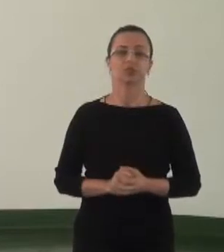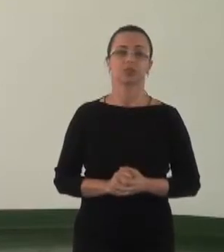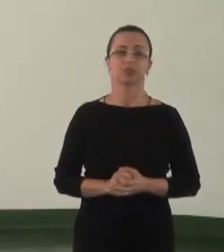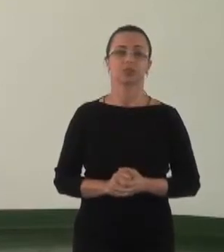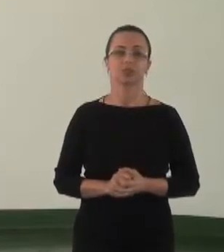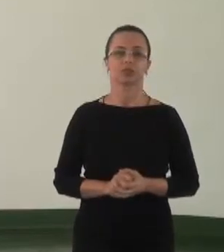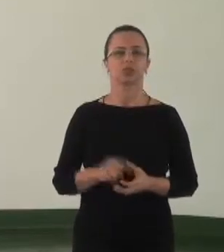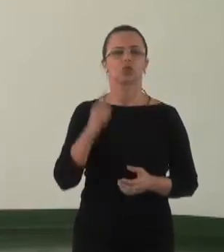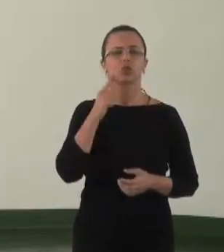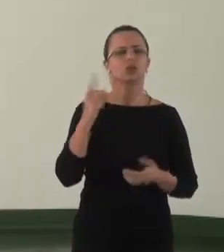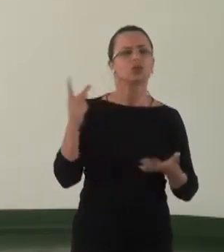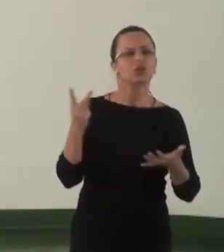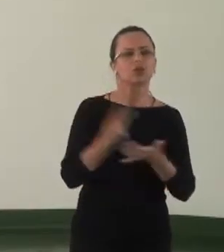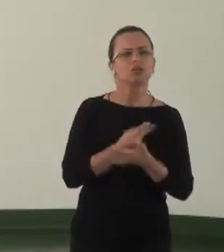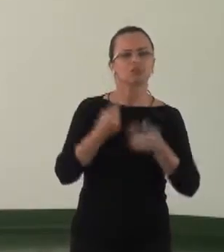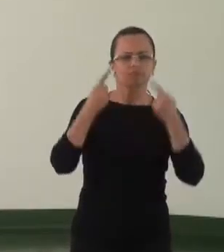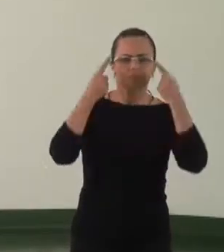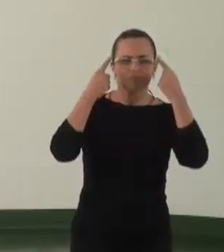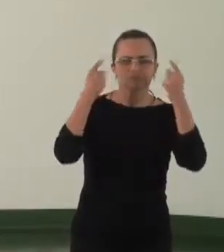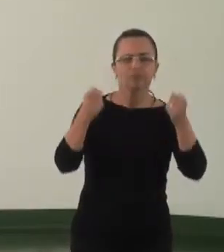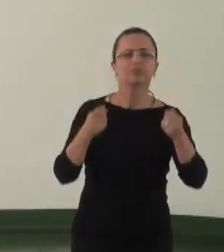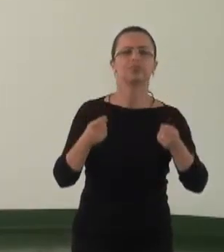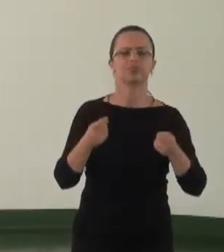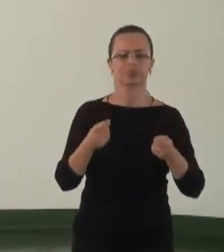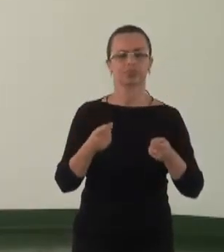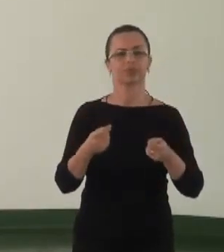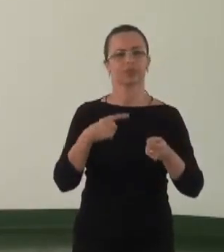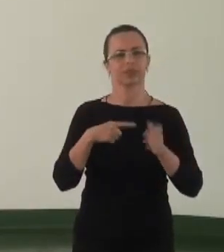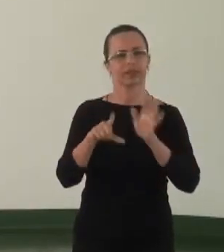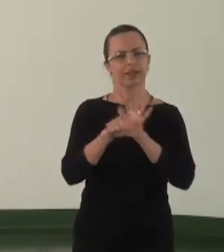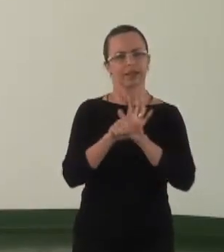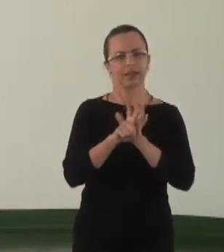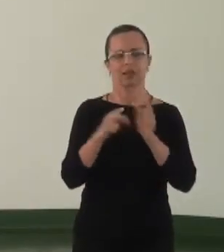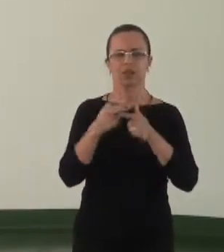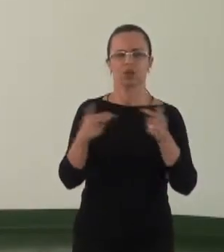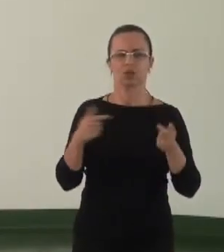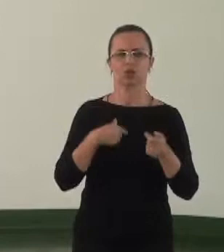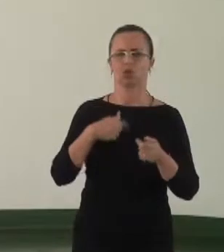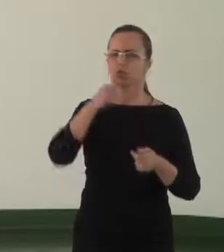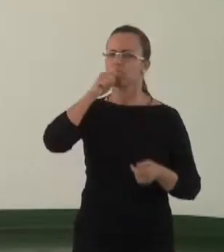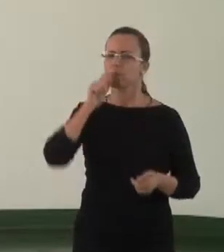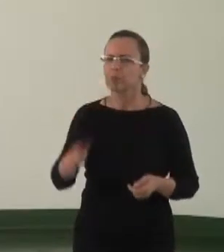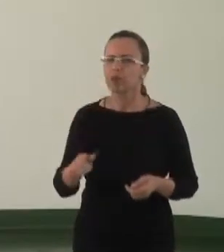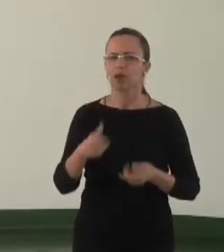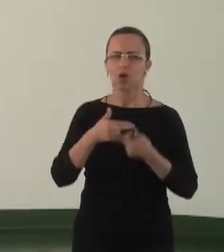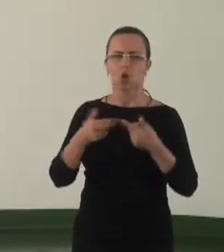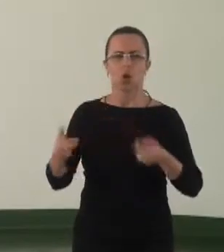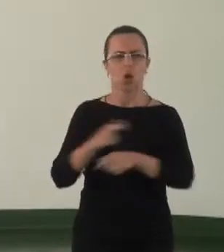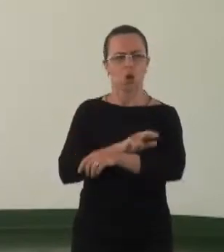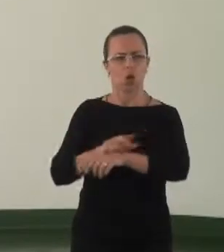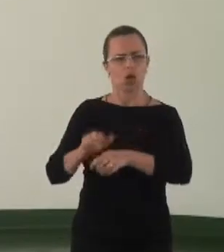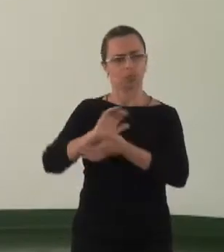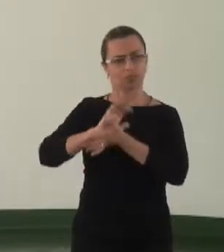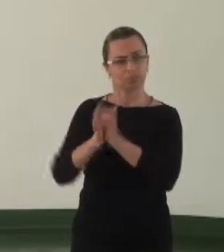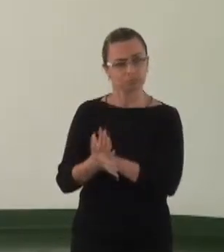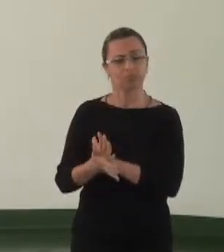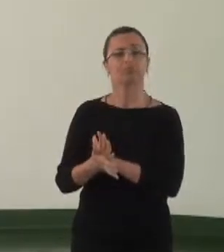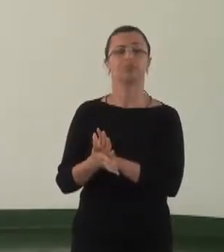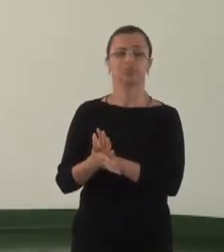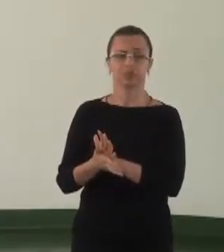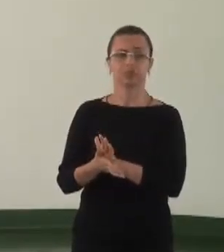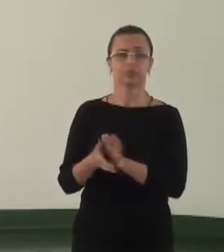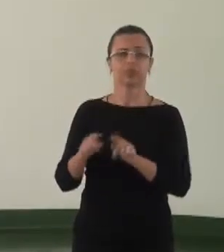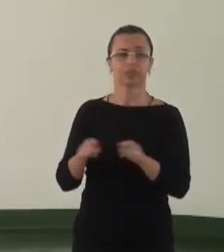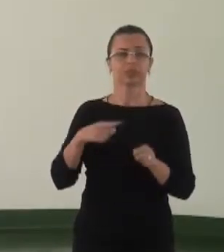às transgressões da legislação étnico-racial, como injúria racial, os crimes de racismo, haviam